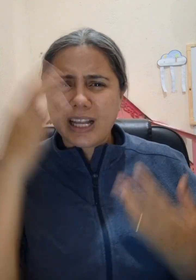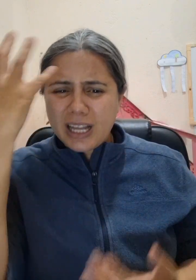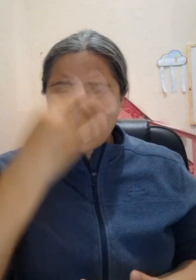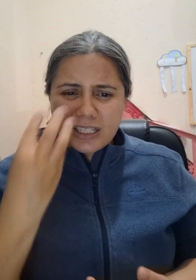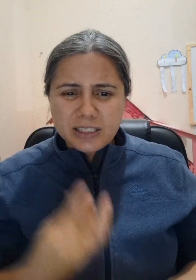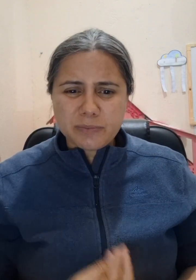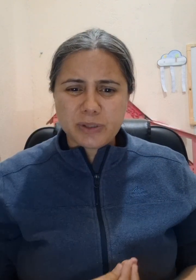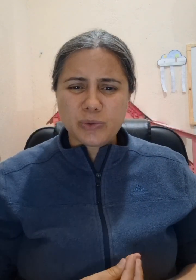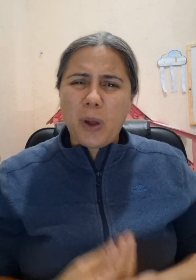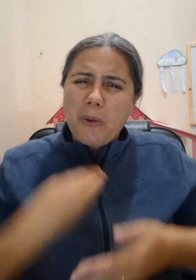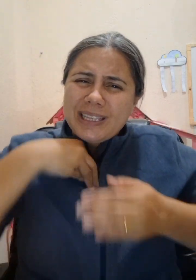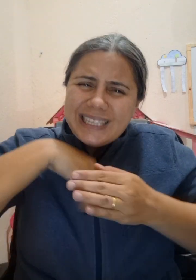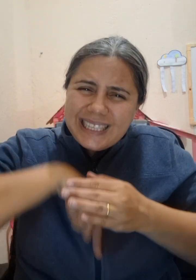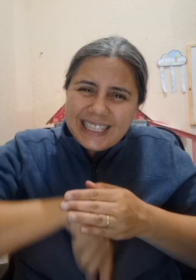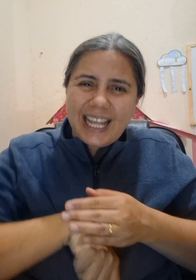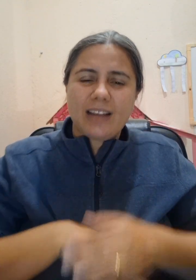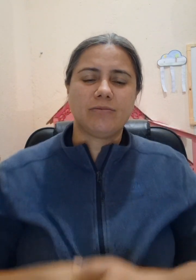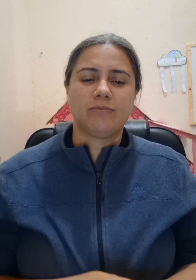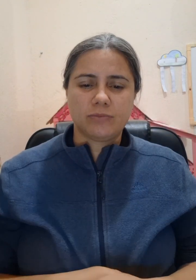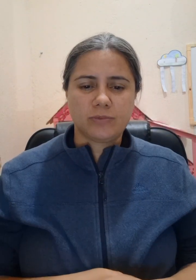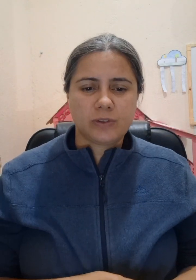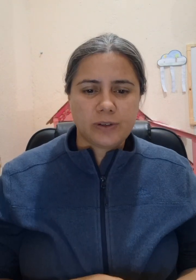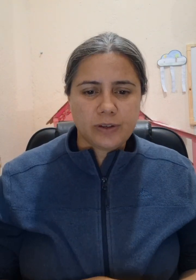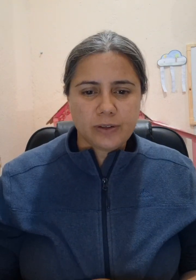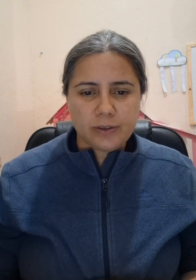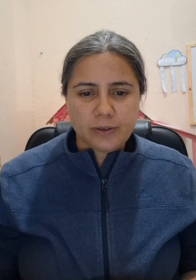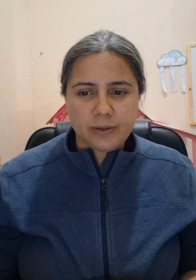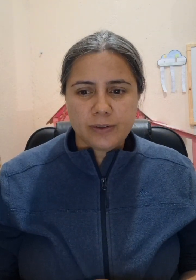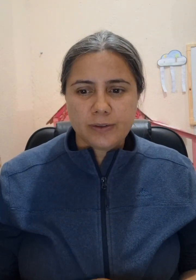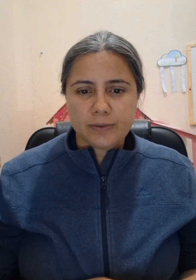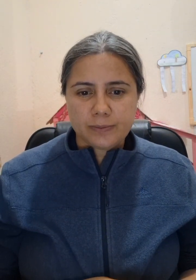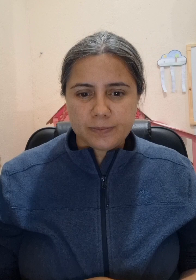resposta espiritual, uma responsabilidade espiritual